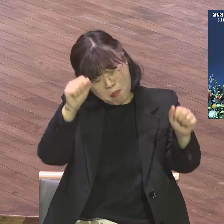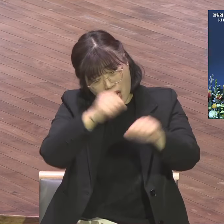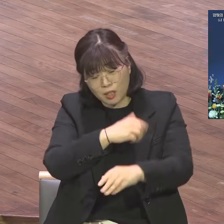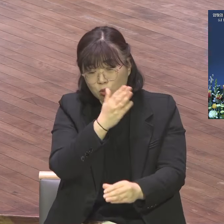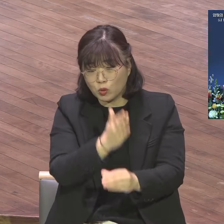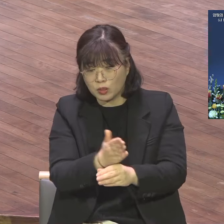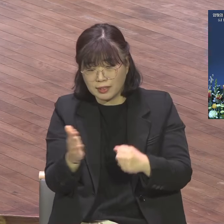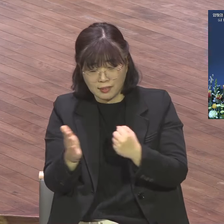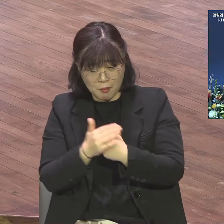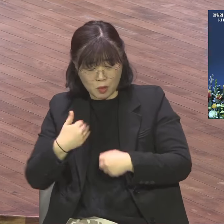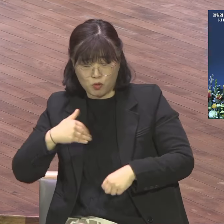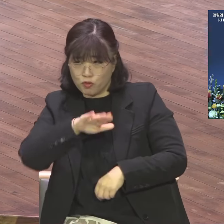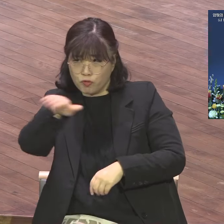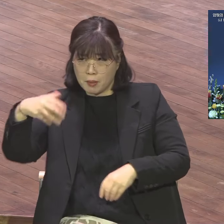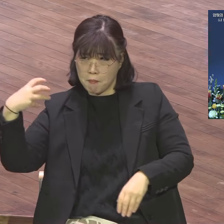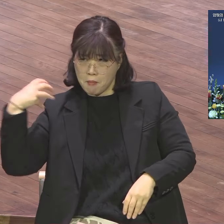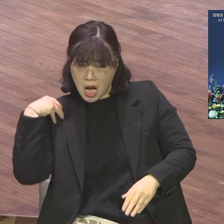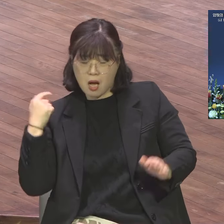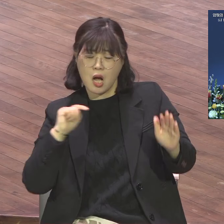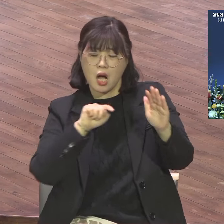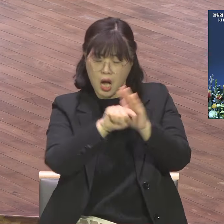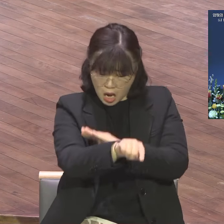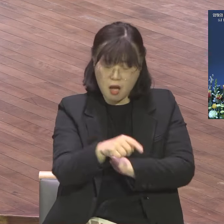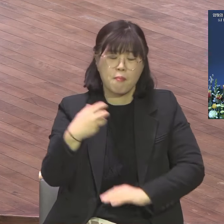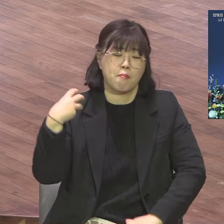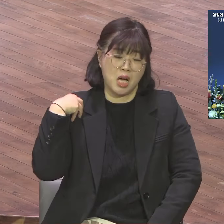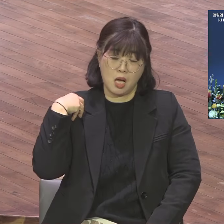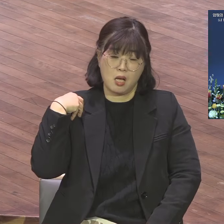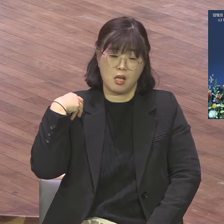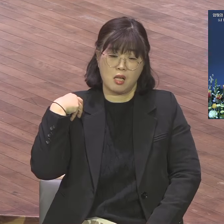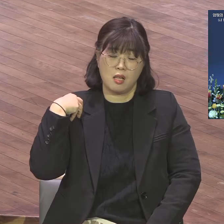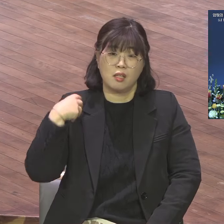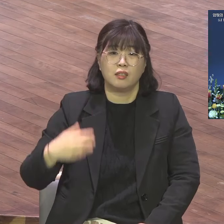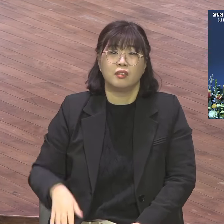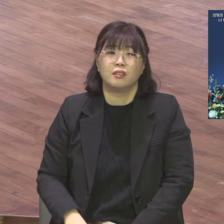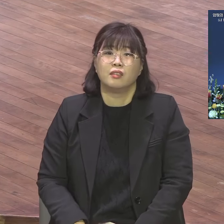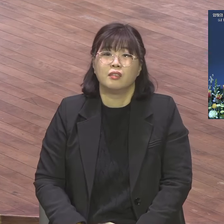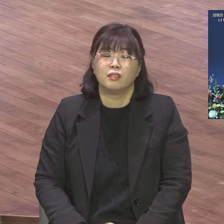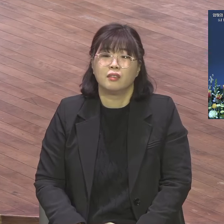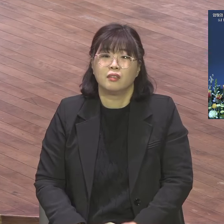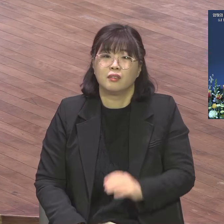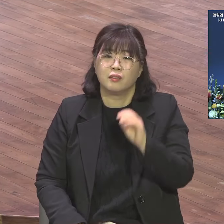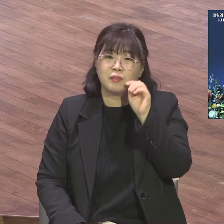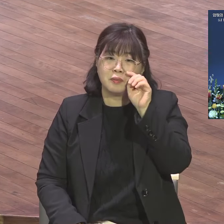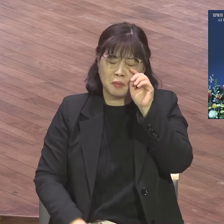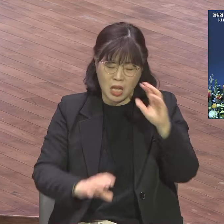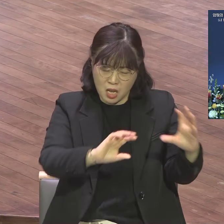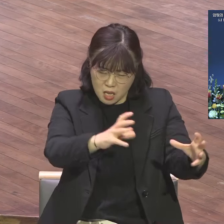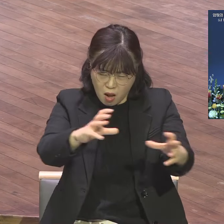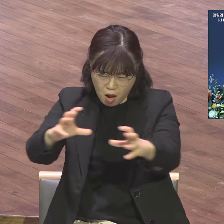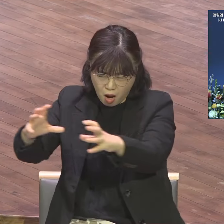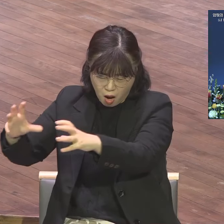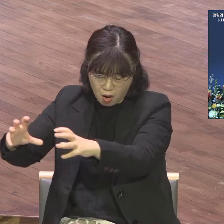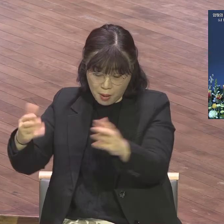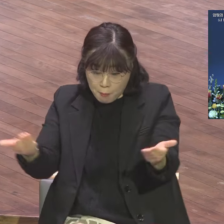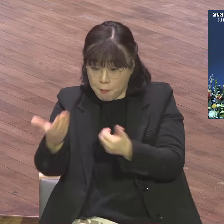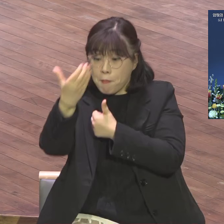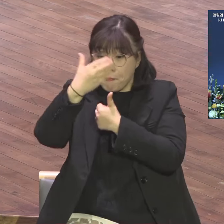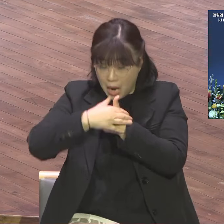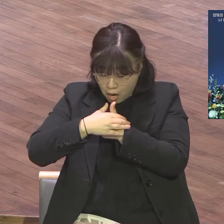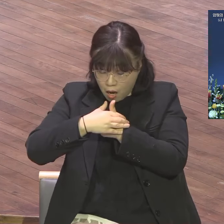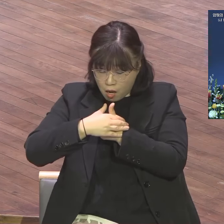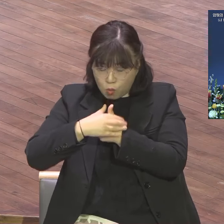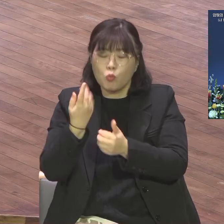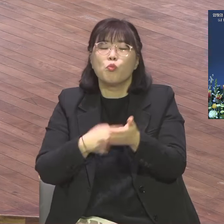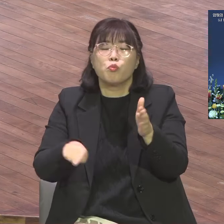사명을 감당하자. 열방을 하나님의 백성으로 하나님이 원하시는 장막터로 쫙